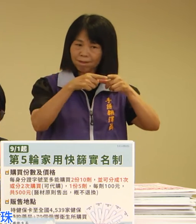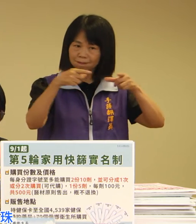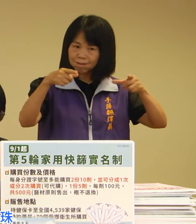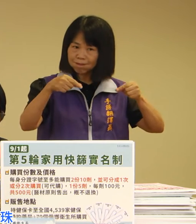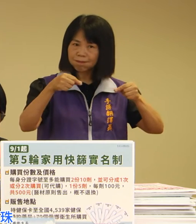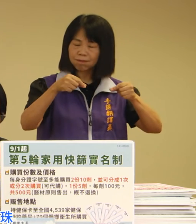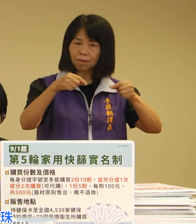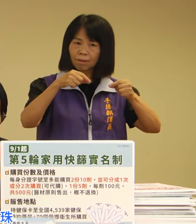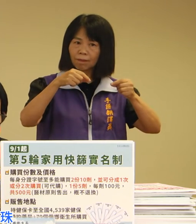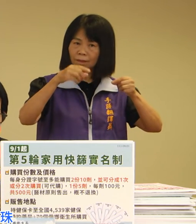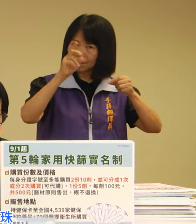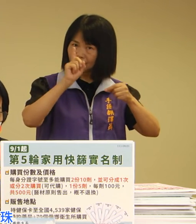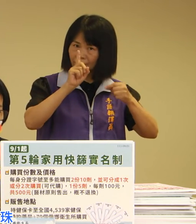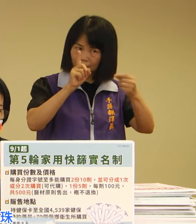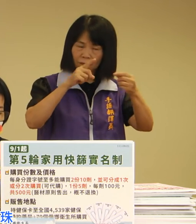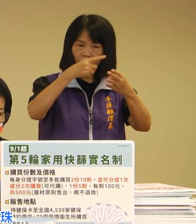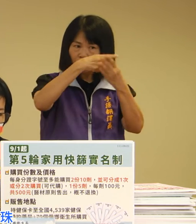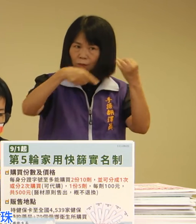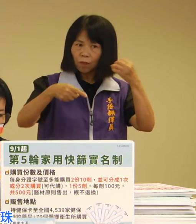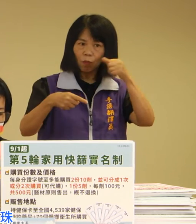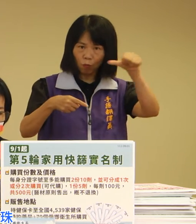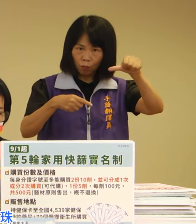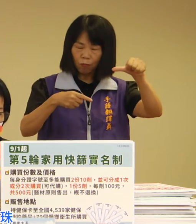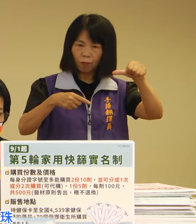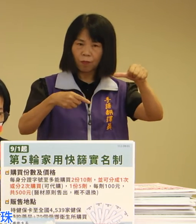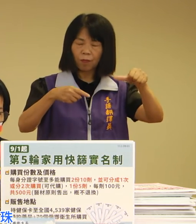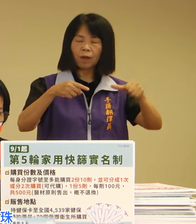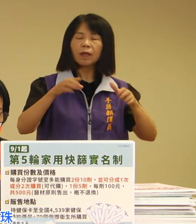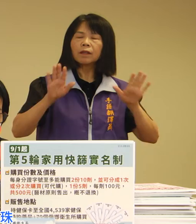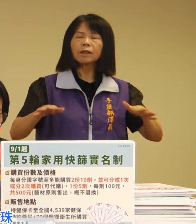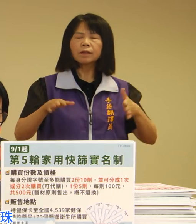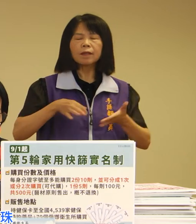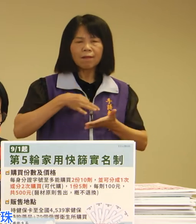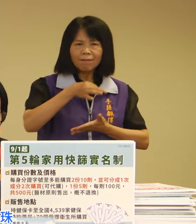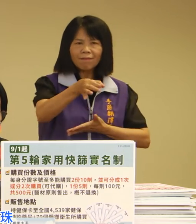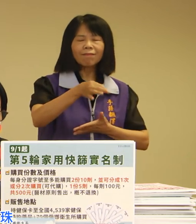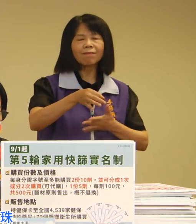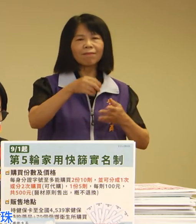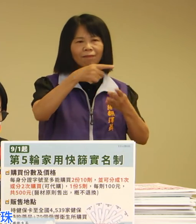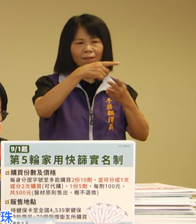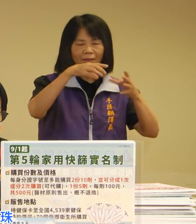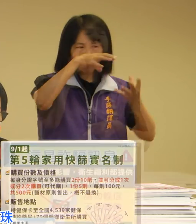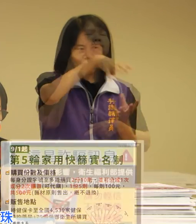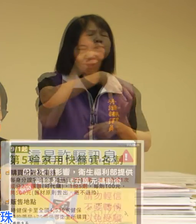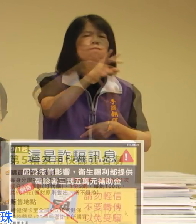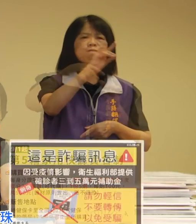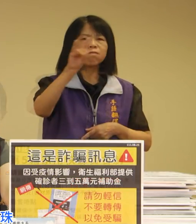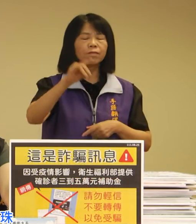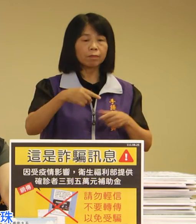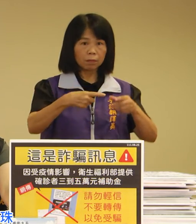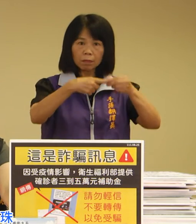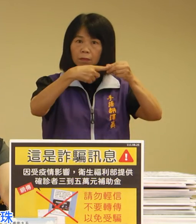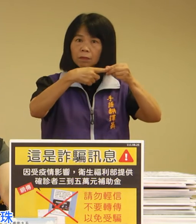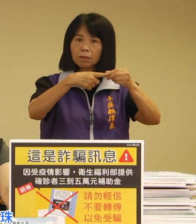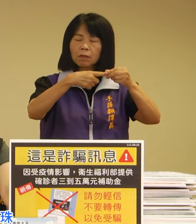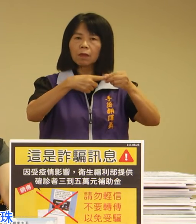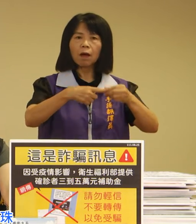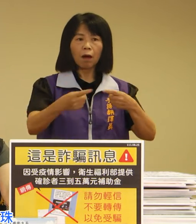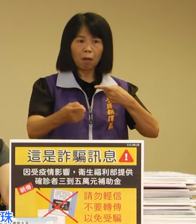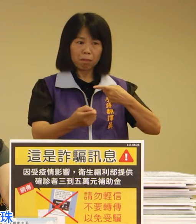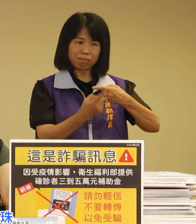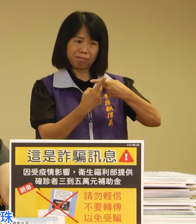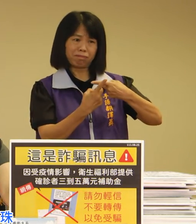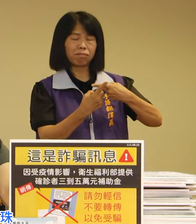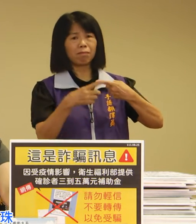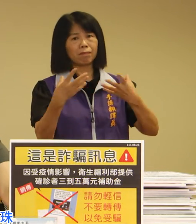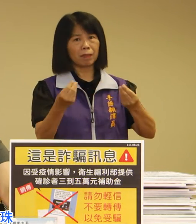以直接购买2份，就是10剂哈，那1剂是100块钱。第一个，你没有确诊，怎